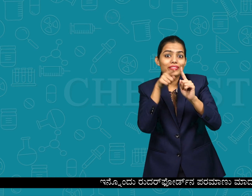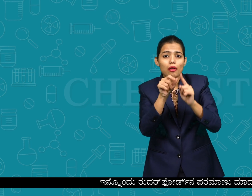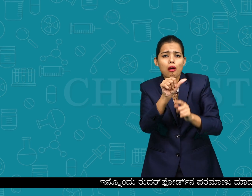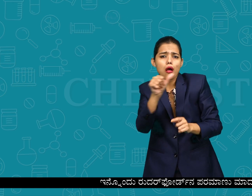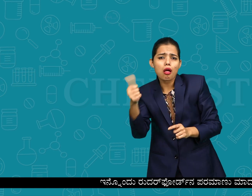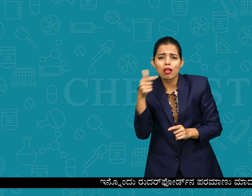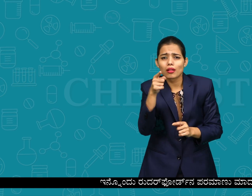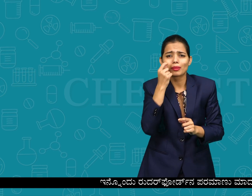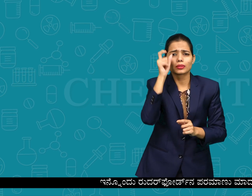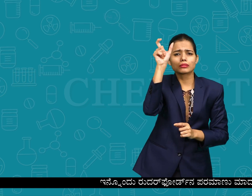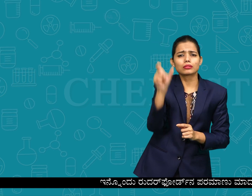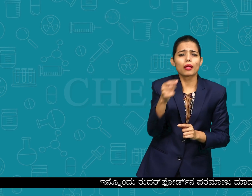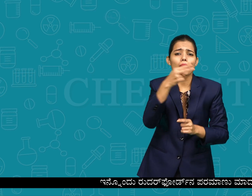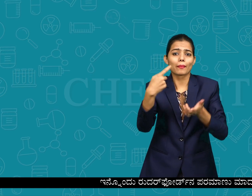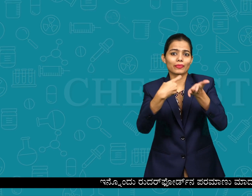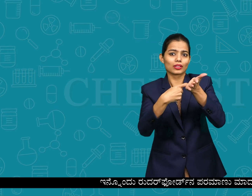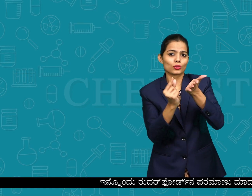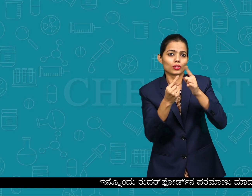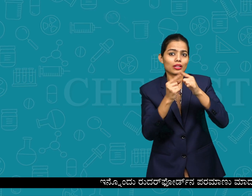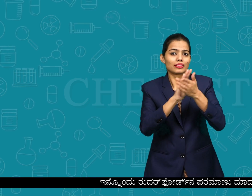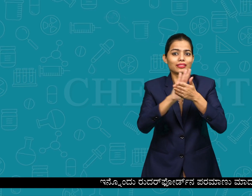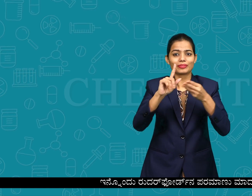ಪರಮಾಣು ಮಾದರಿ.